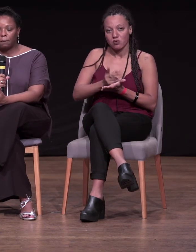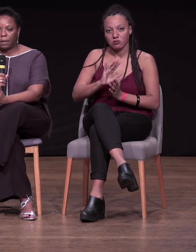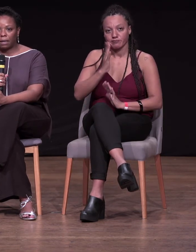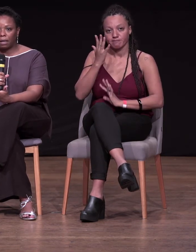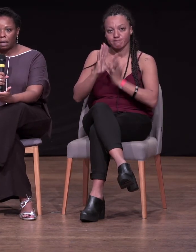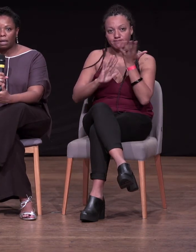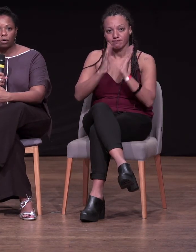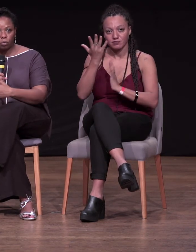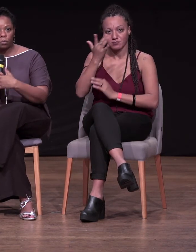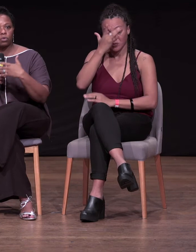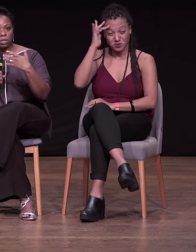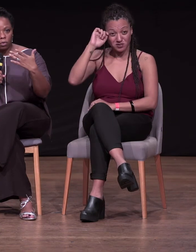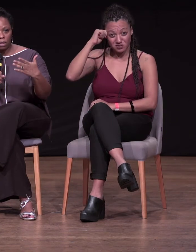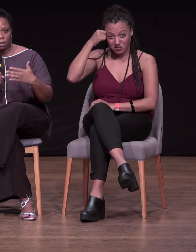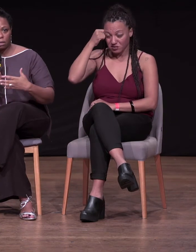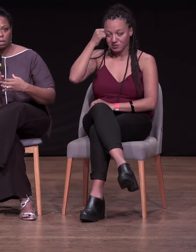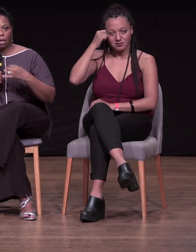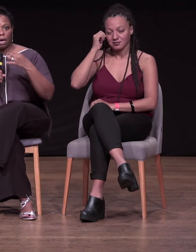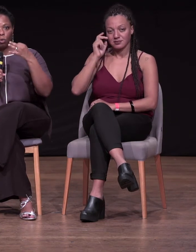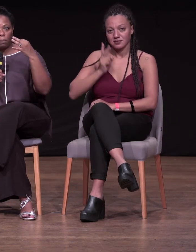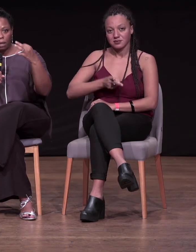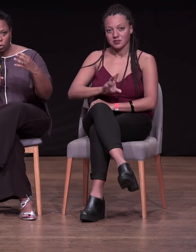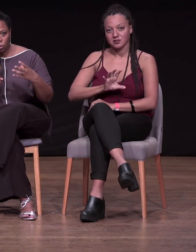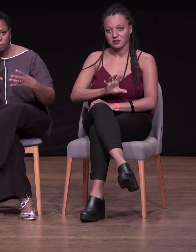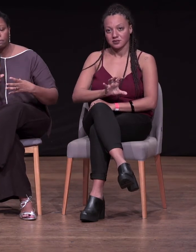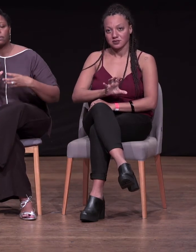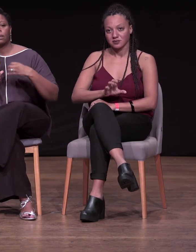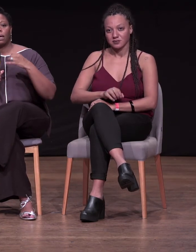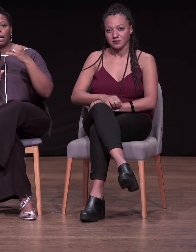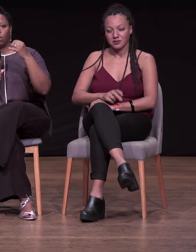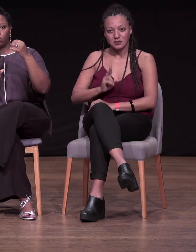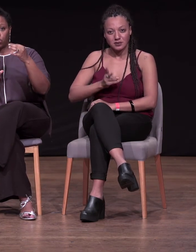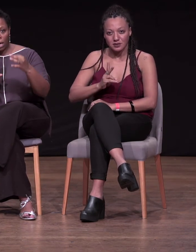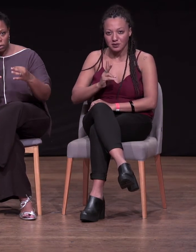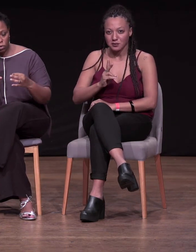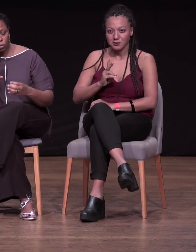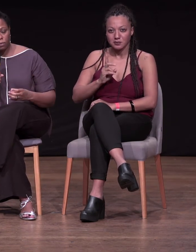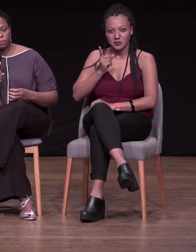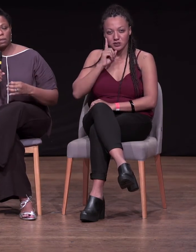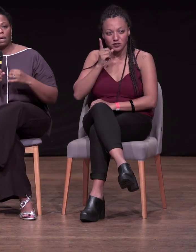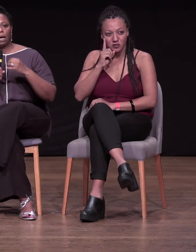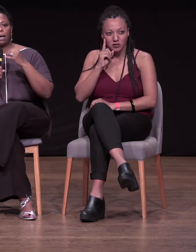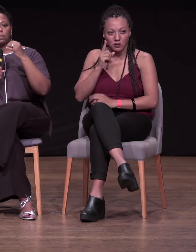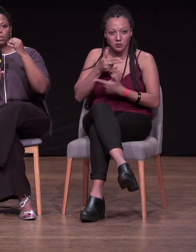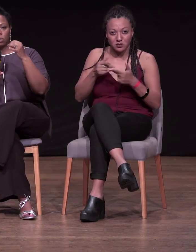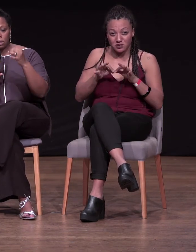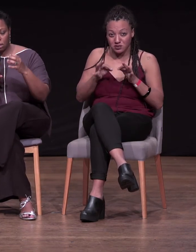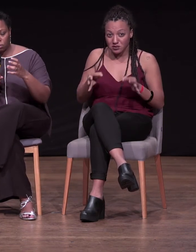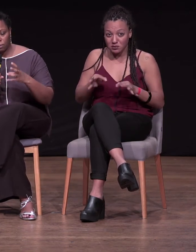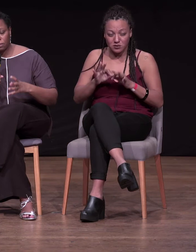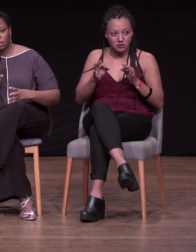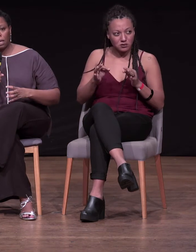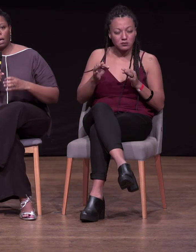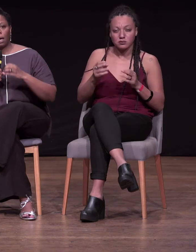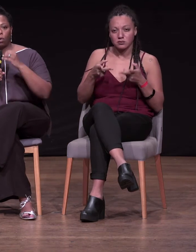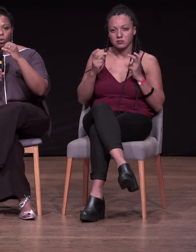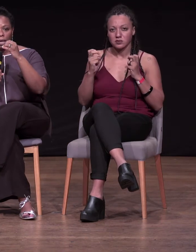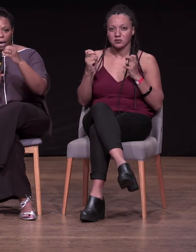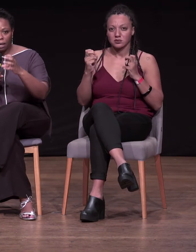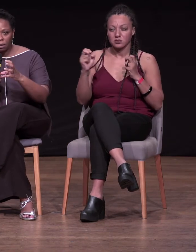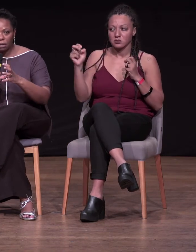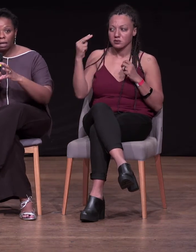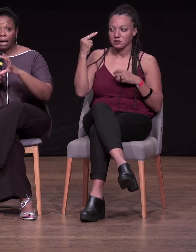né? Para quem é negro, o processo é esse. É o micro, é o gesto, é a insinuação.